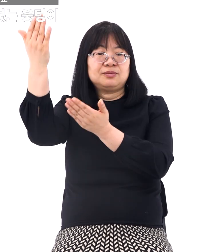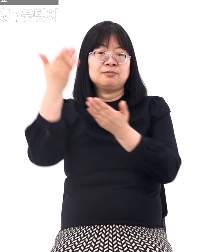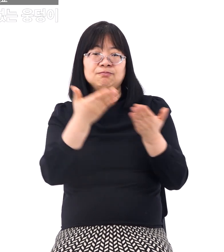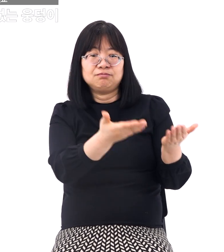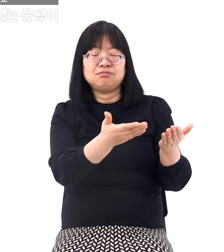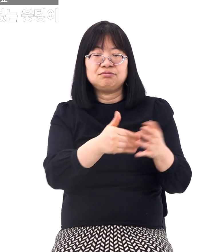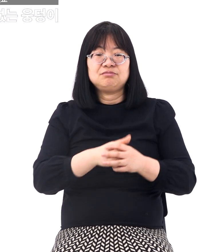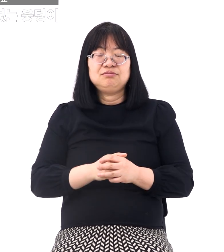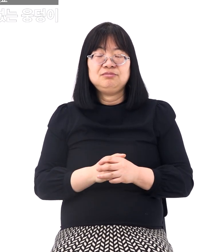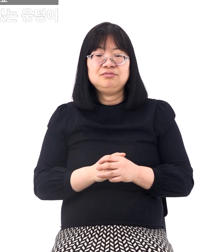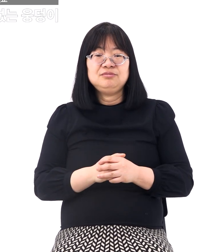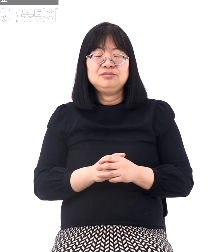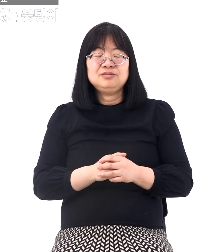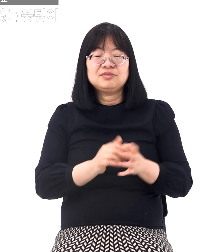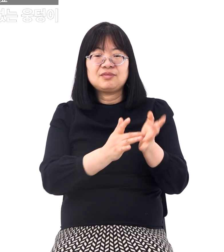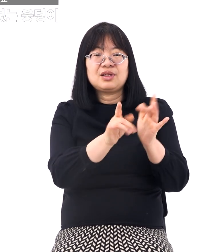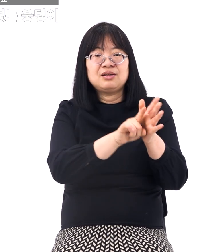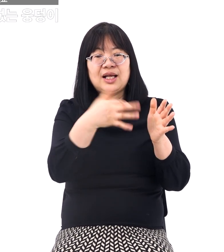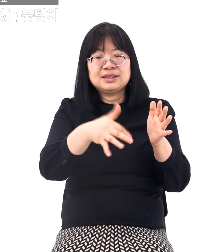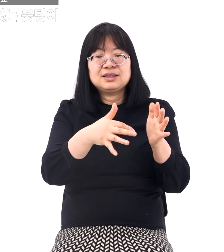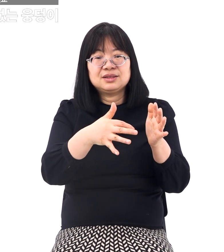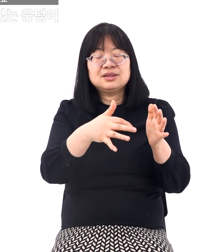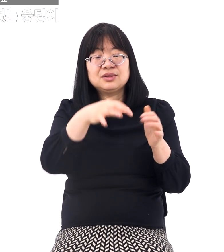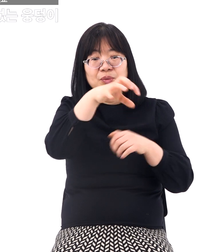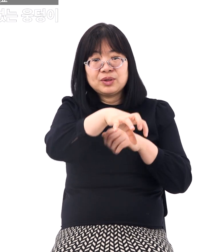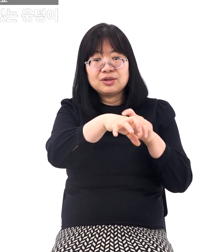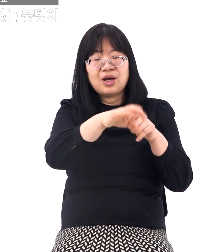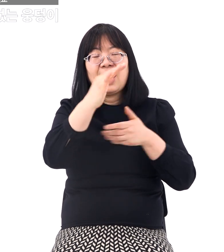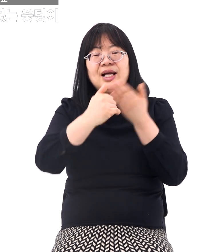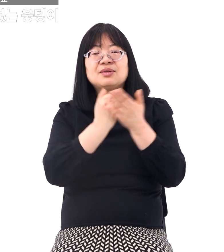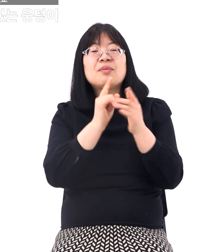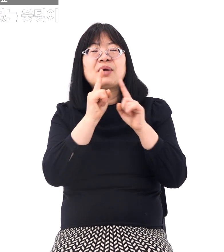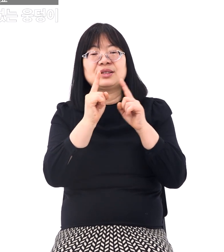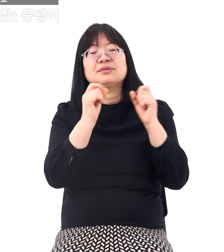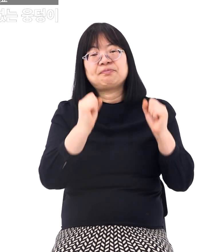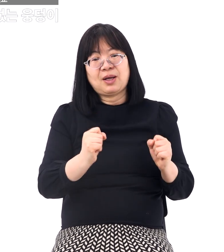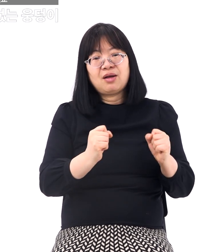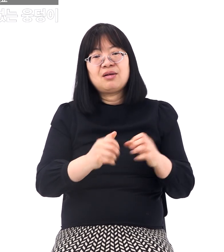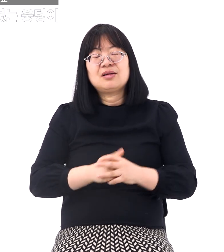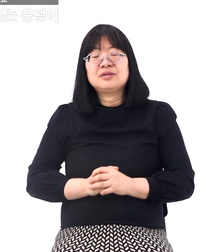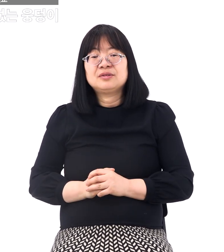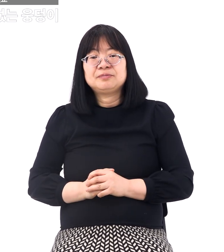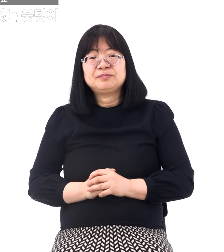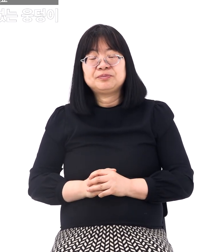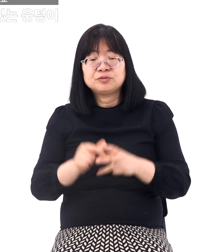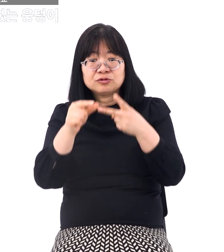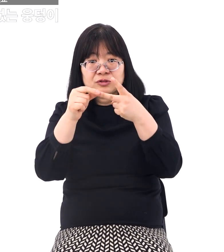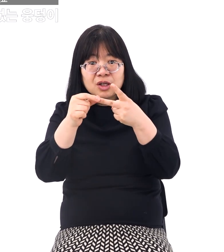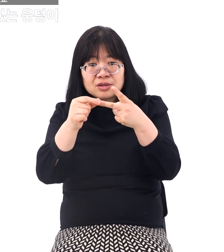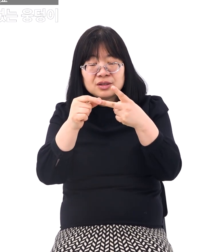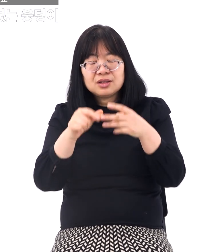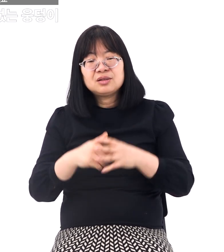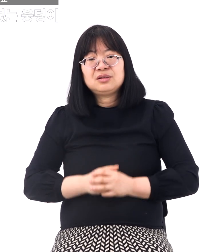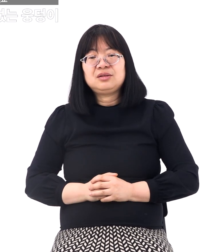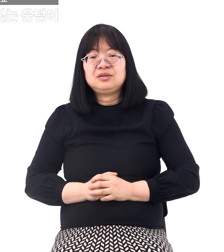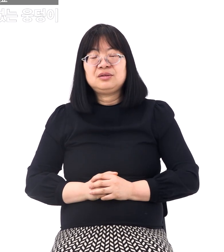내리고 그 이방 땅에도 하나님의 말씀이 머물러요. 근데 두